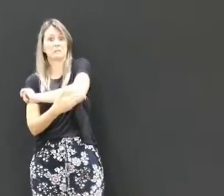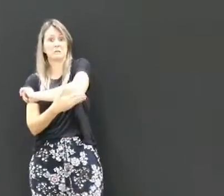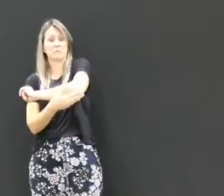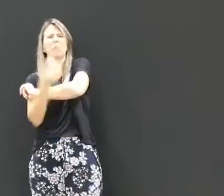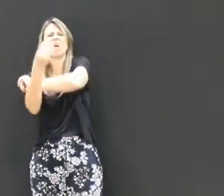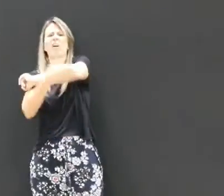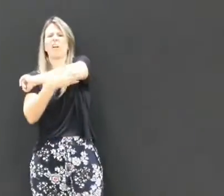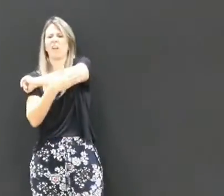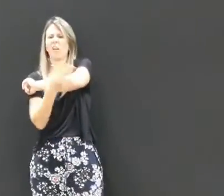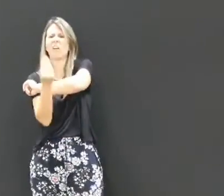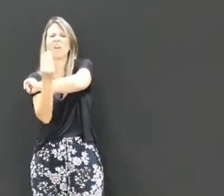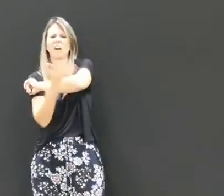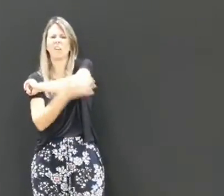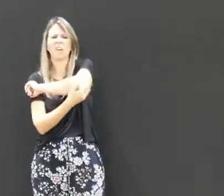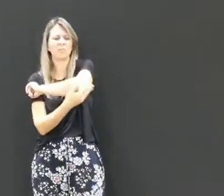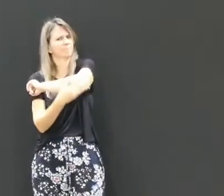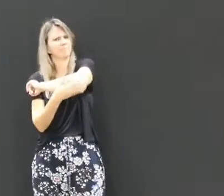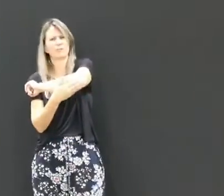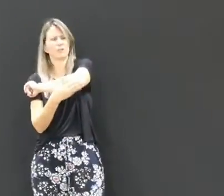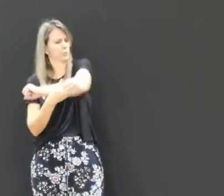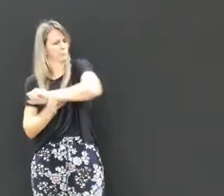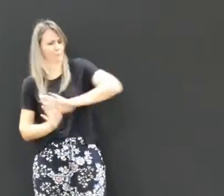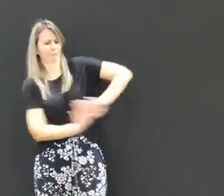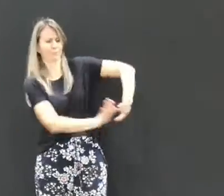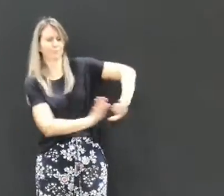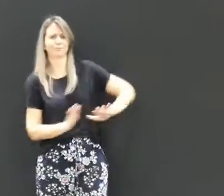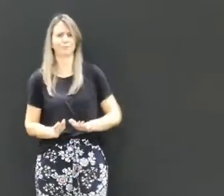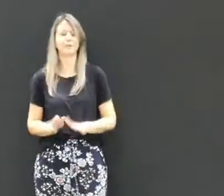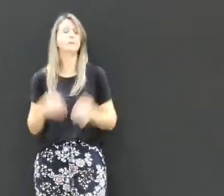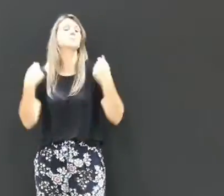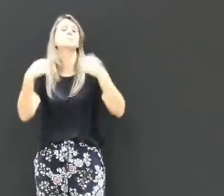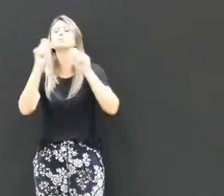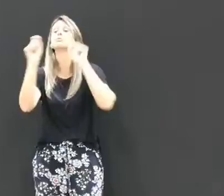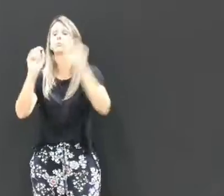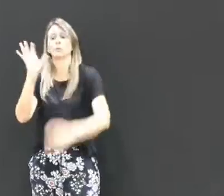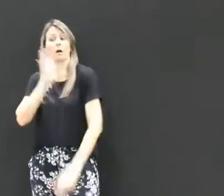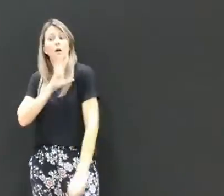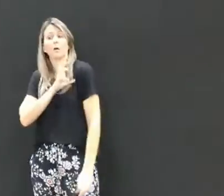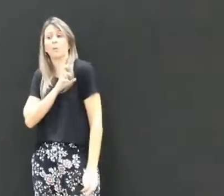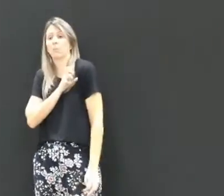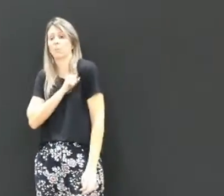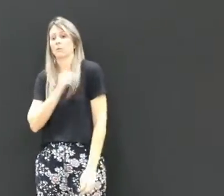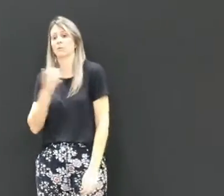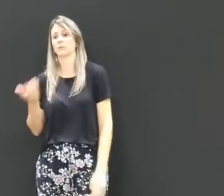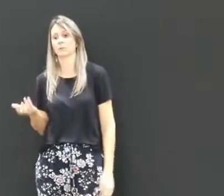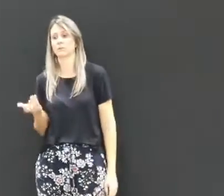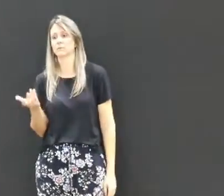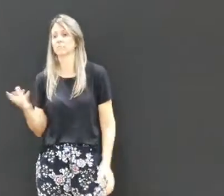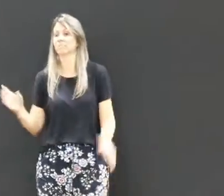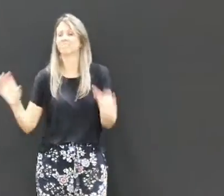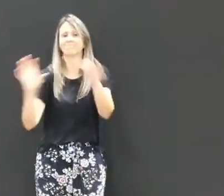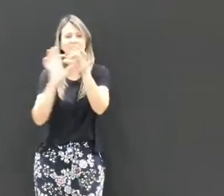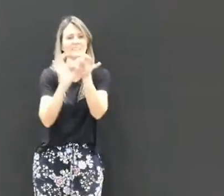inveja, a maldade, os ciúmes. Temos que deixar isso de lado e escolher o quê? O amor,